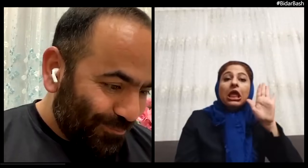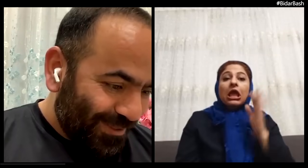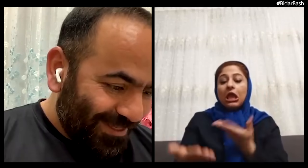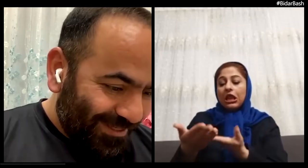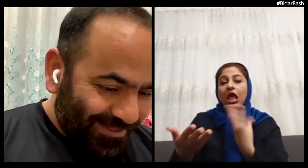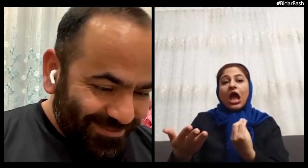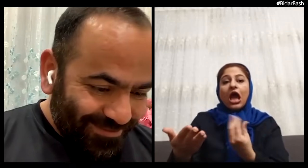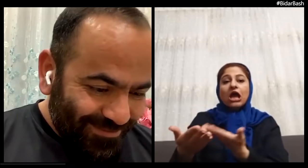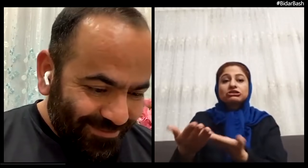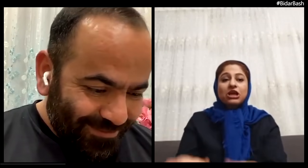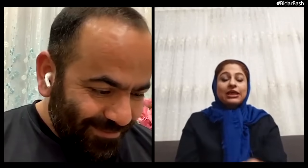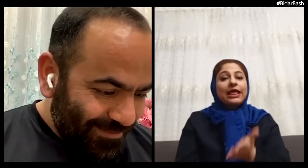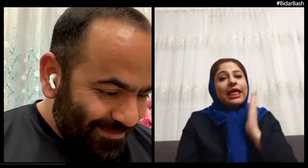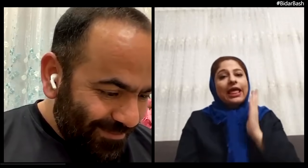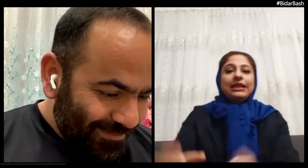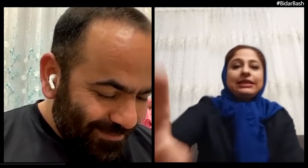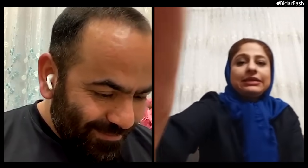خدا صحبت کردن اینجا.